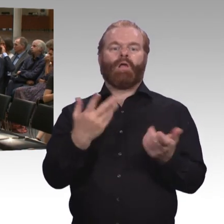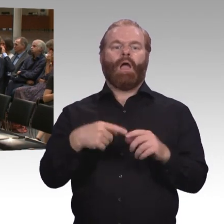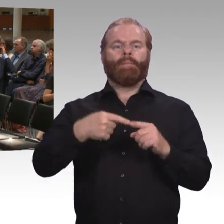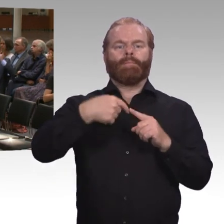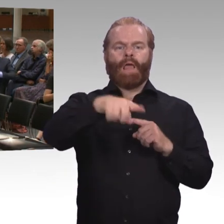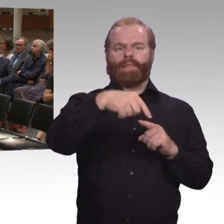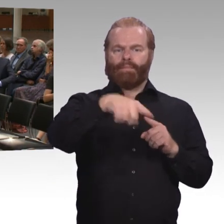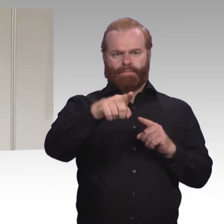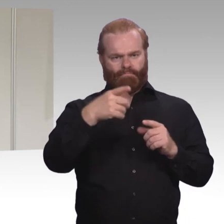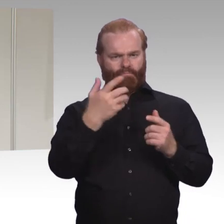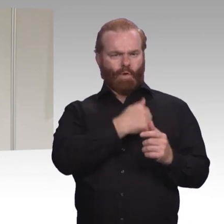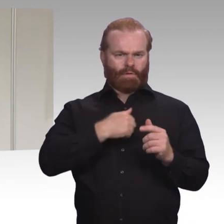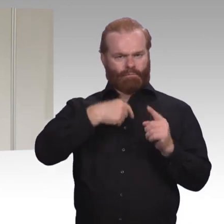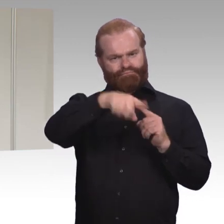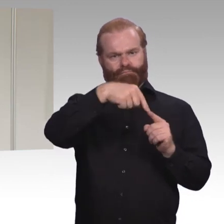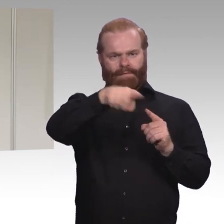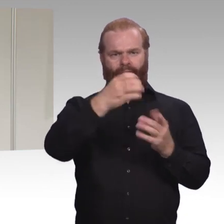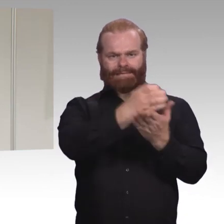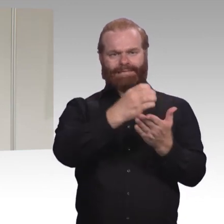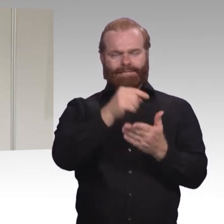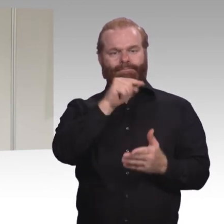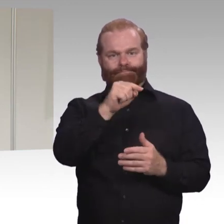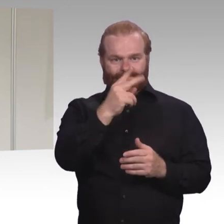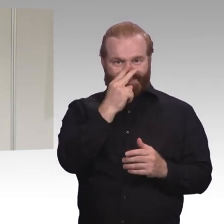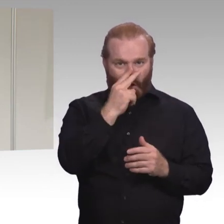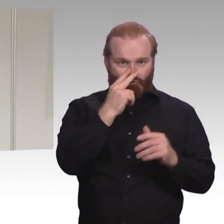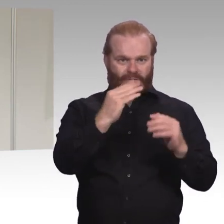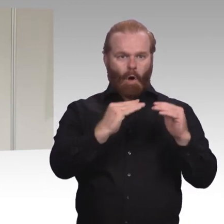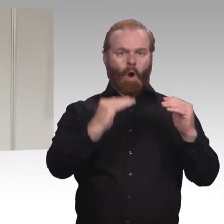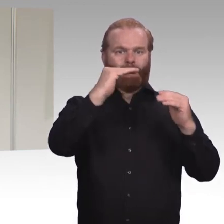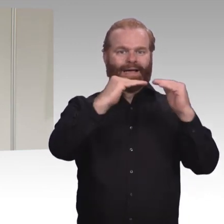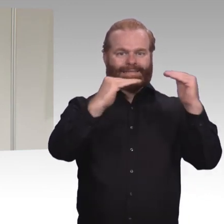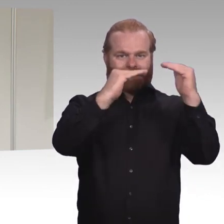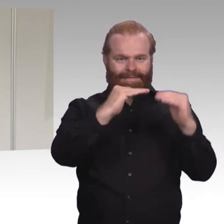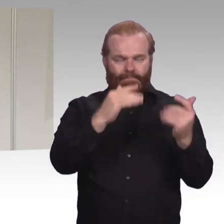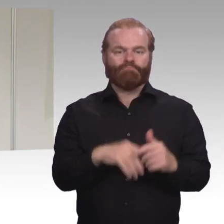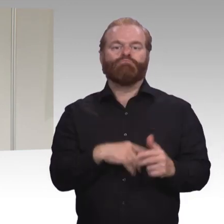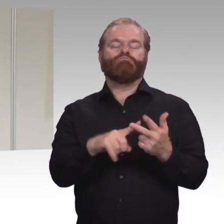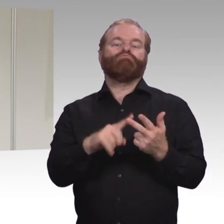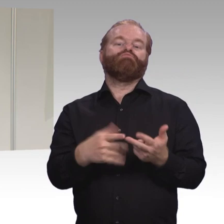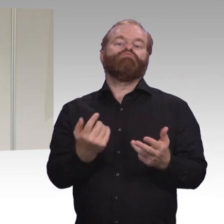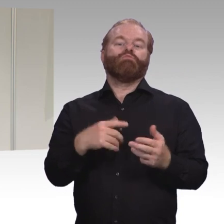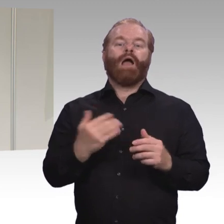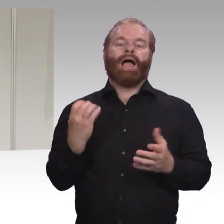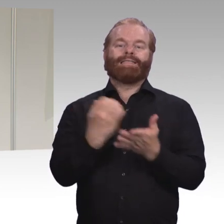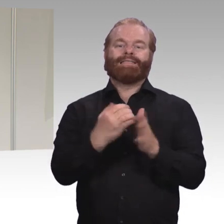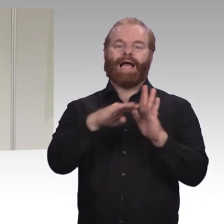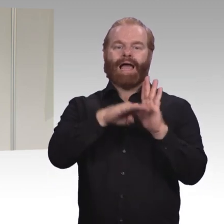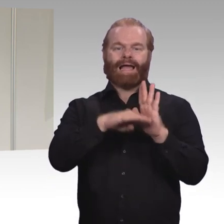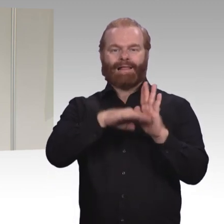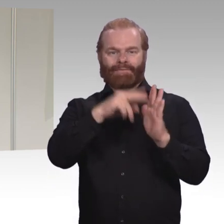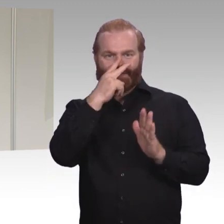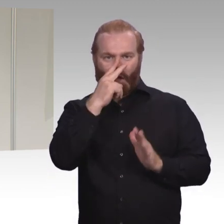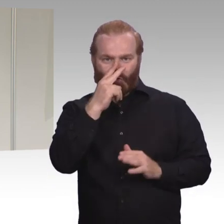dürfen keine vordergründig parteipolitischen Fragen sein, sondern Fragen, die in Verantwortung